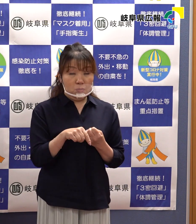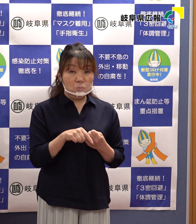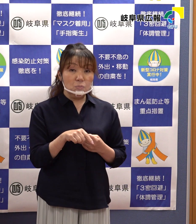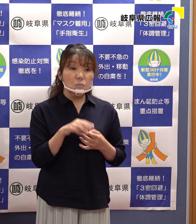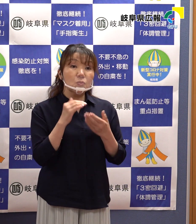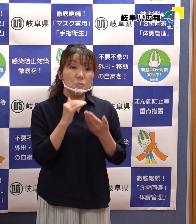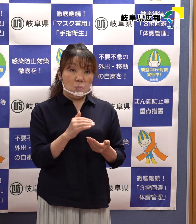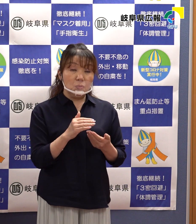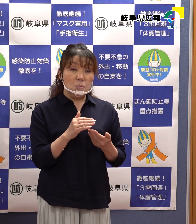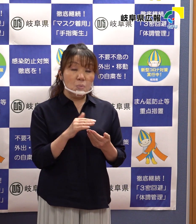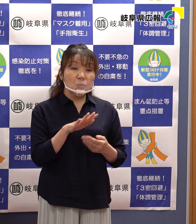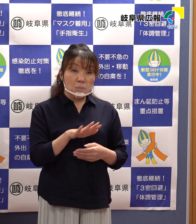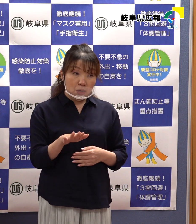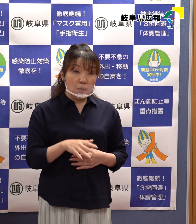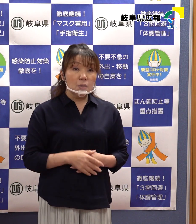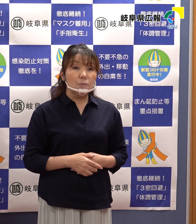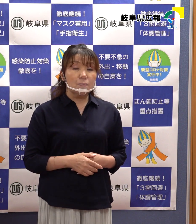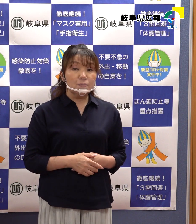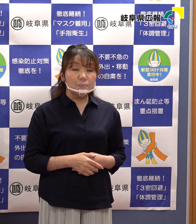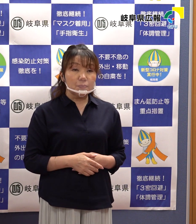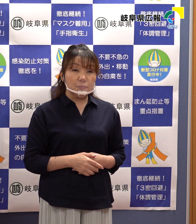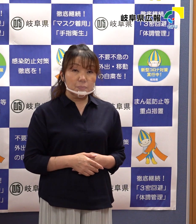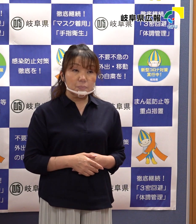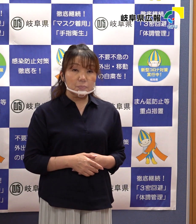でこの